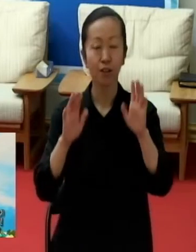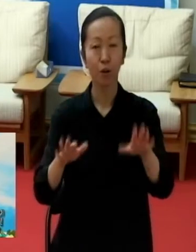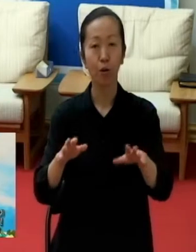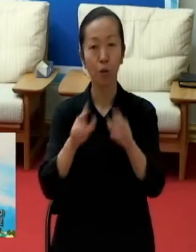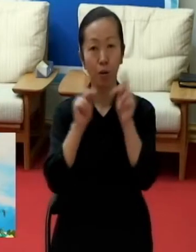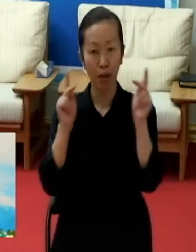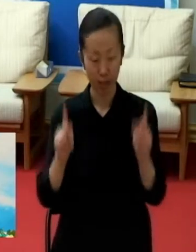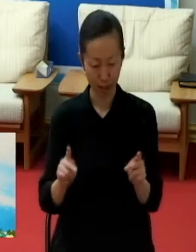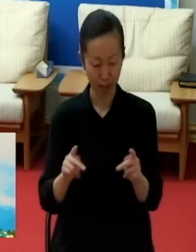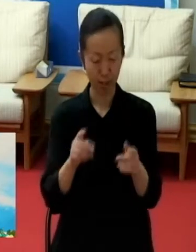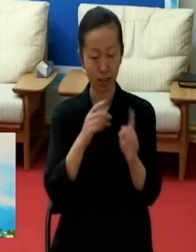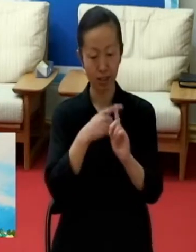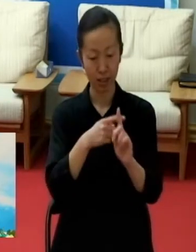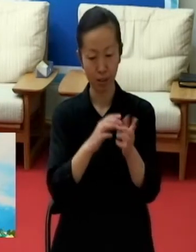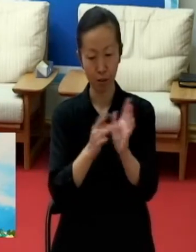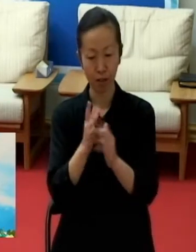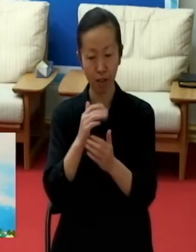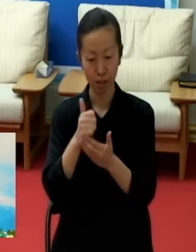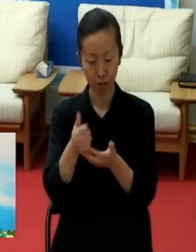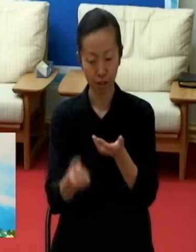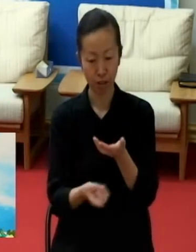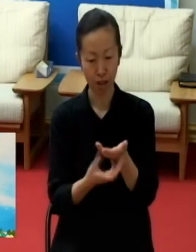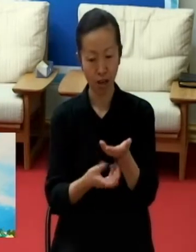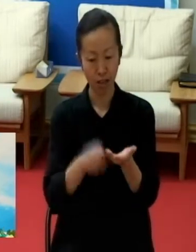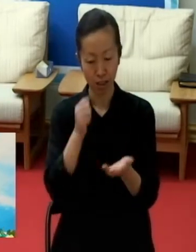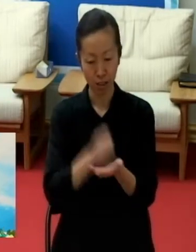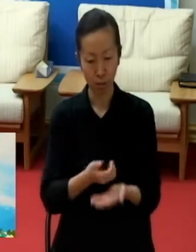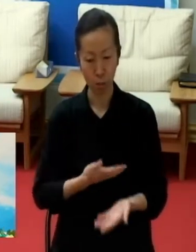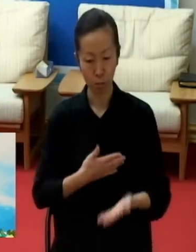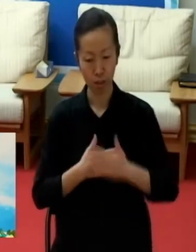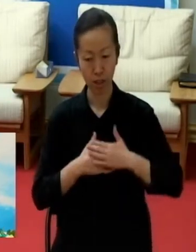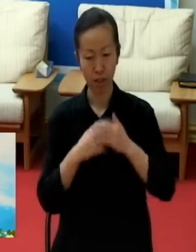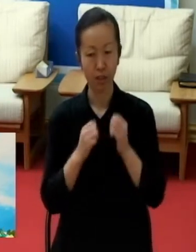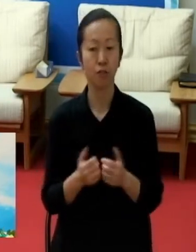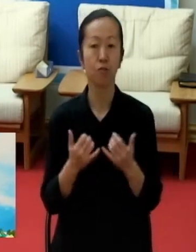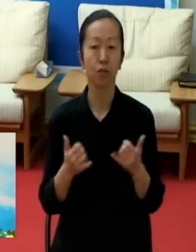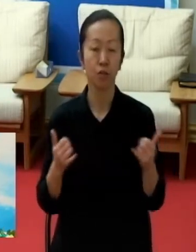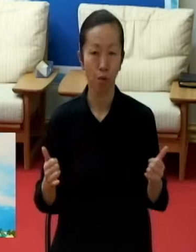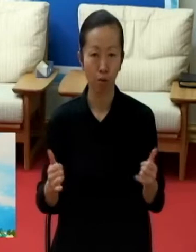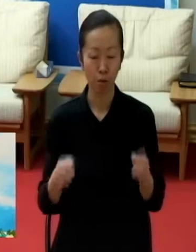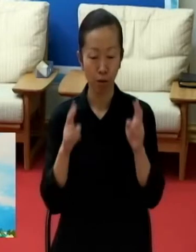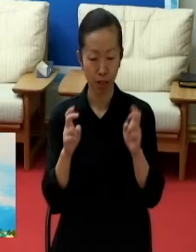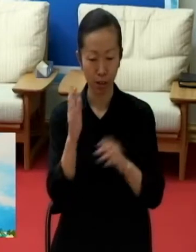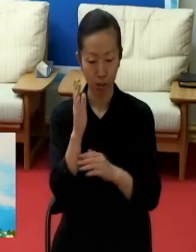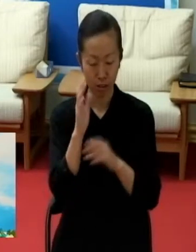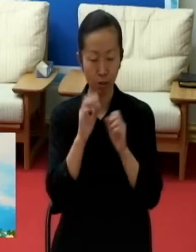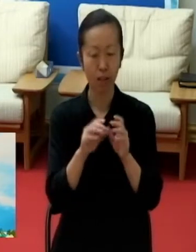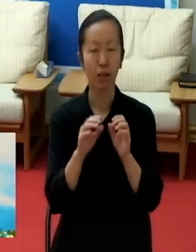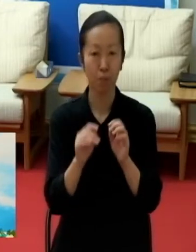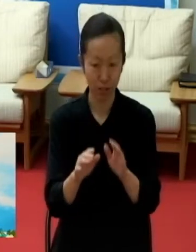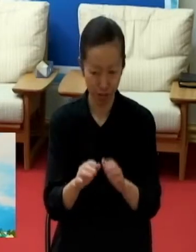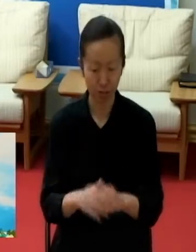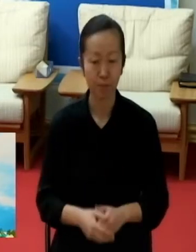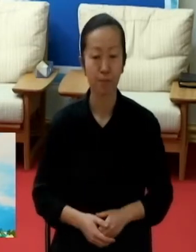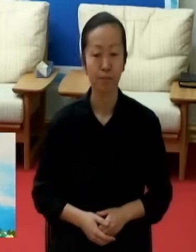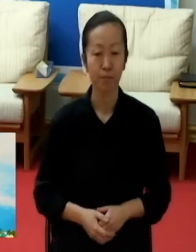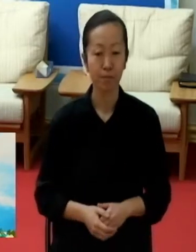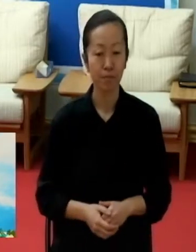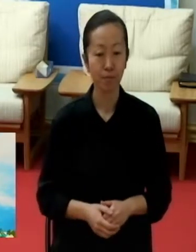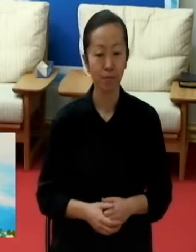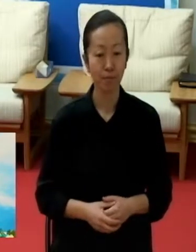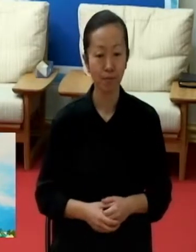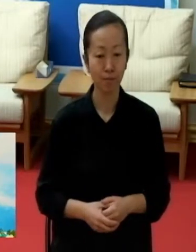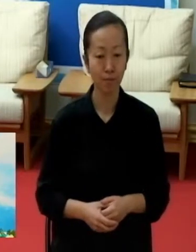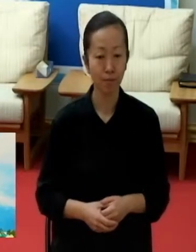ている人っていう課題で伝えます。 오늘 말씀을 통하여 내가 받은 복음의 능력이 얼마나 큰지